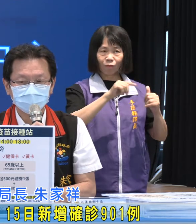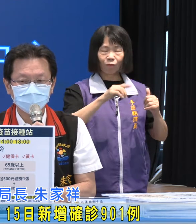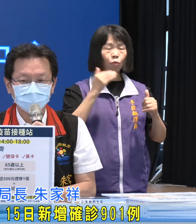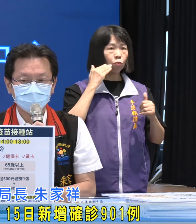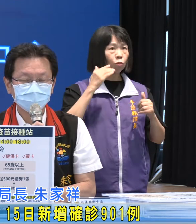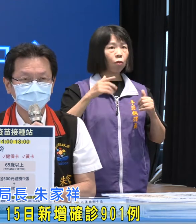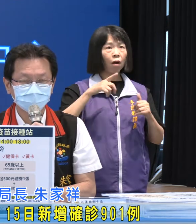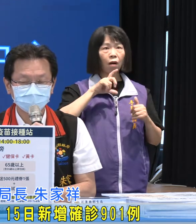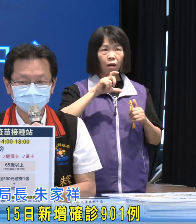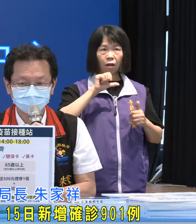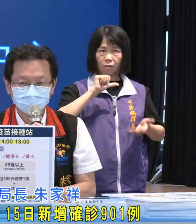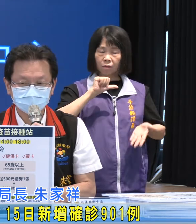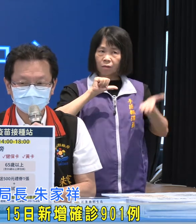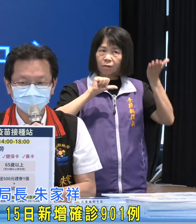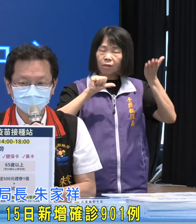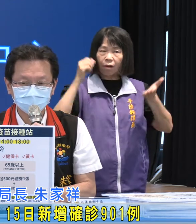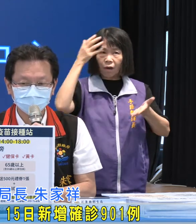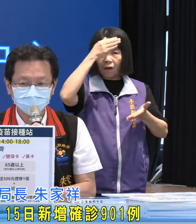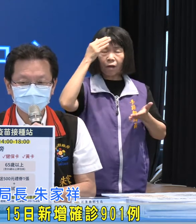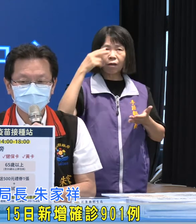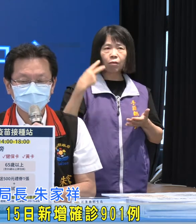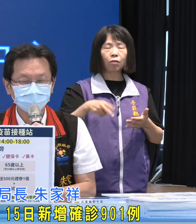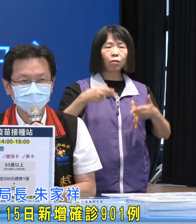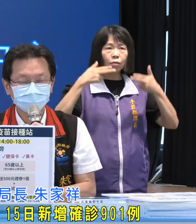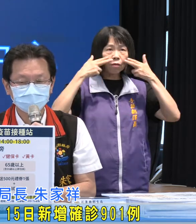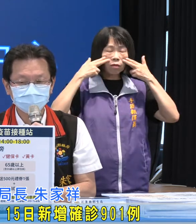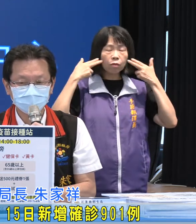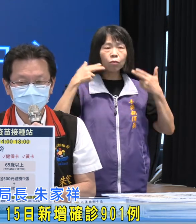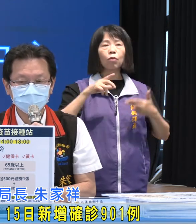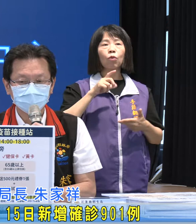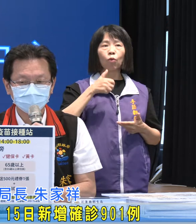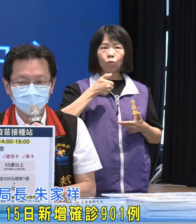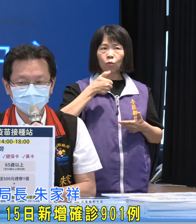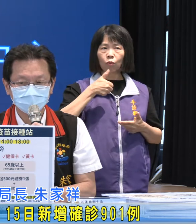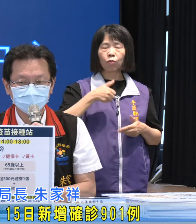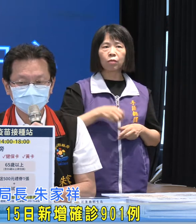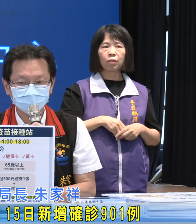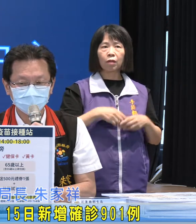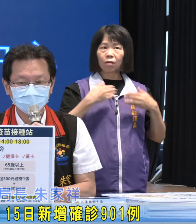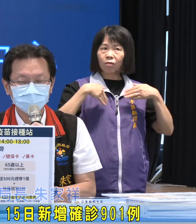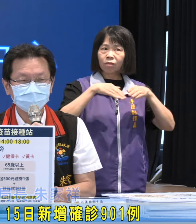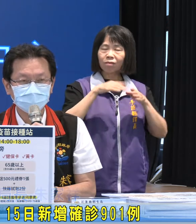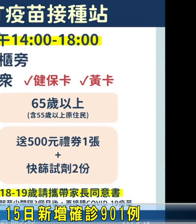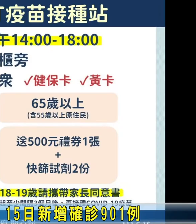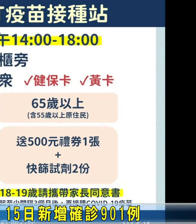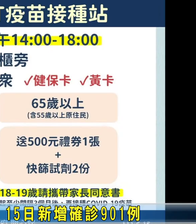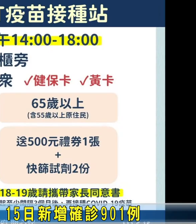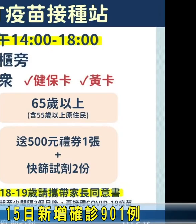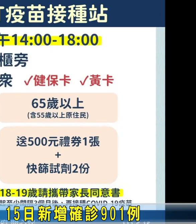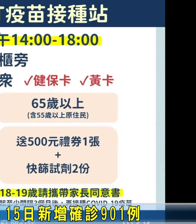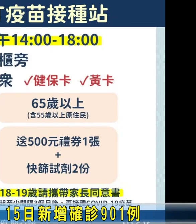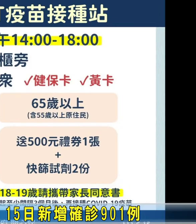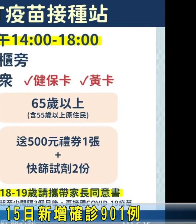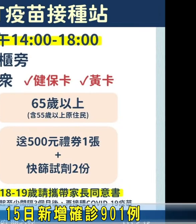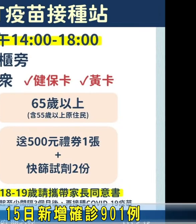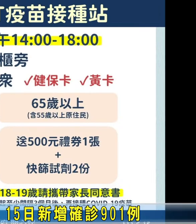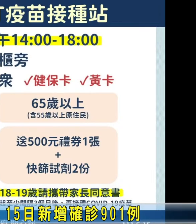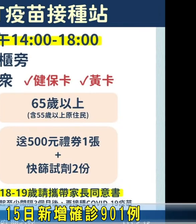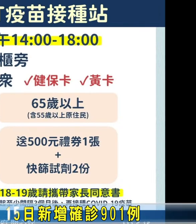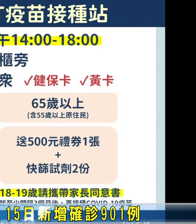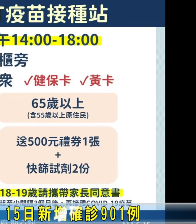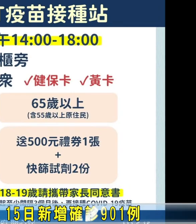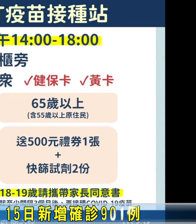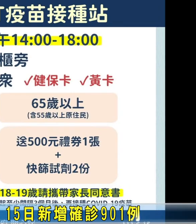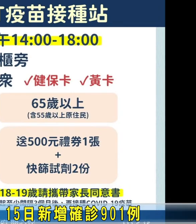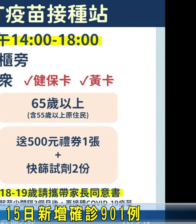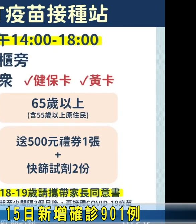者或是55岁以上的原住民会送一份500元的礼券再加上2剂的快筛试